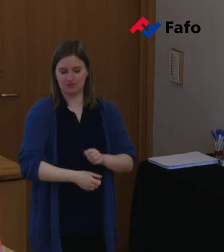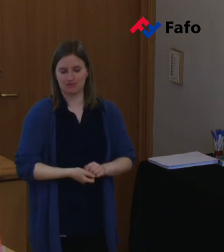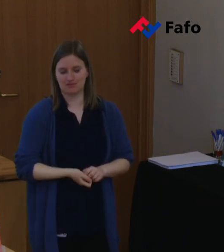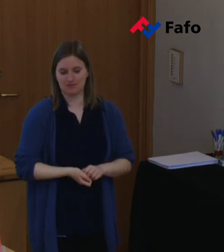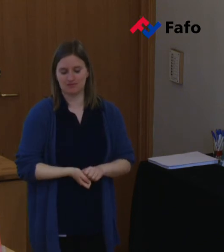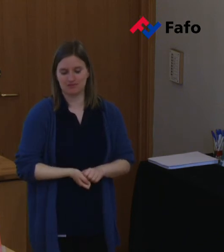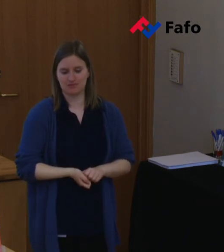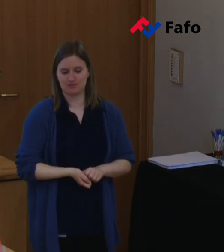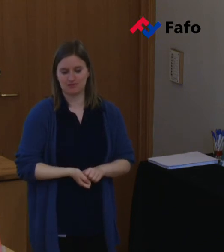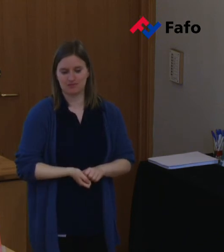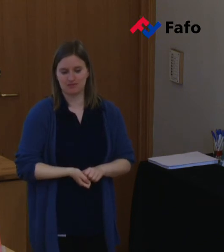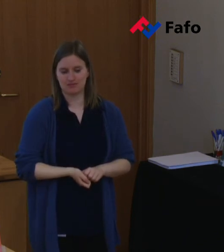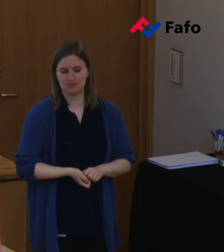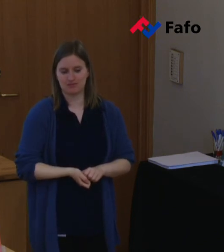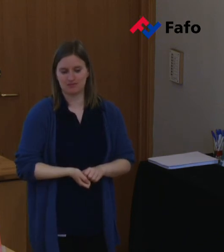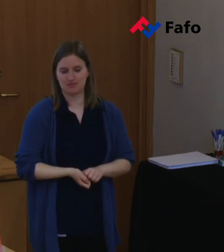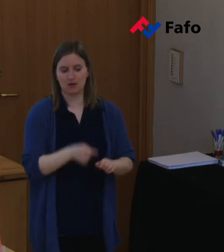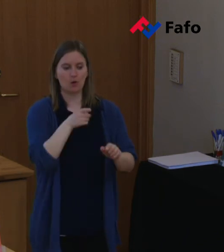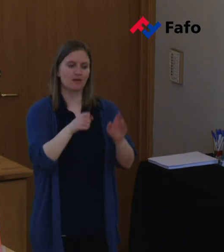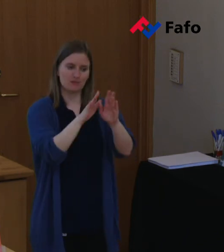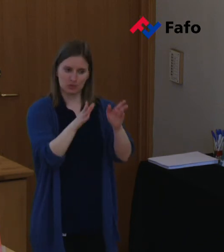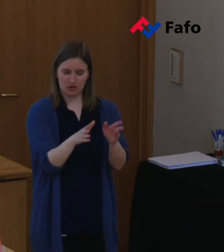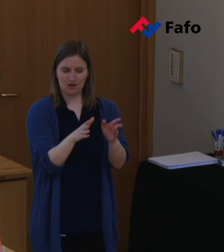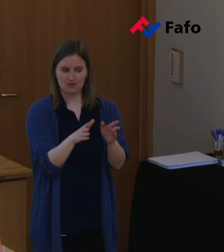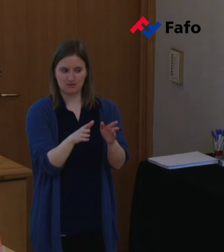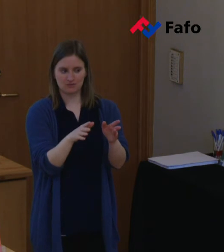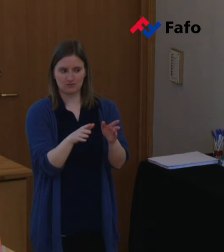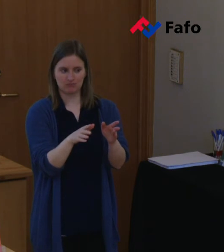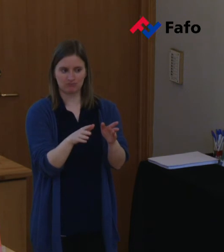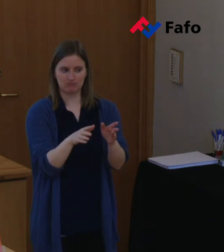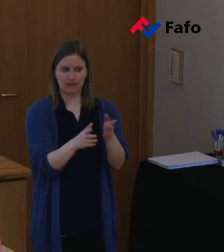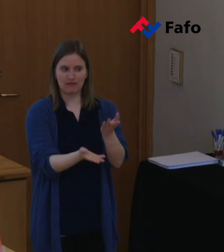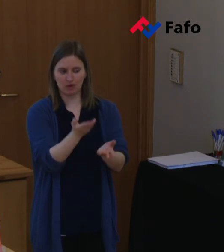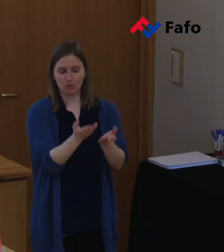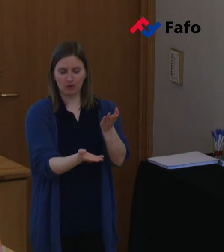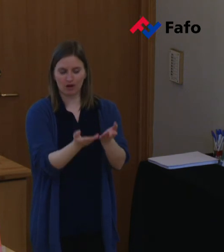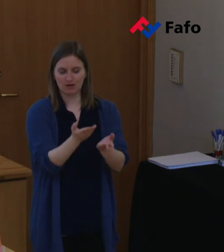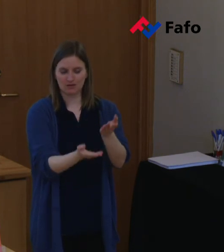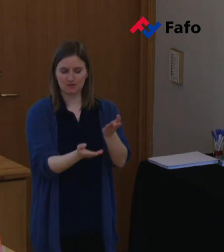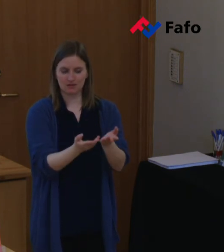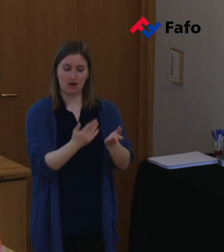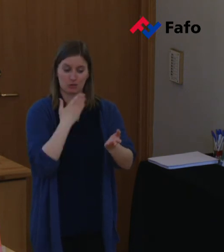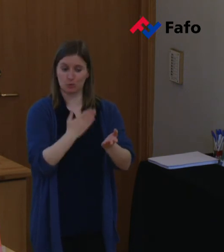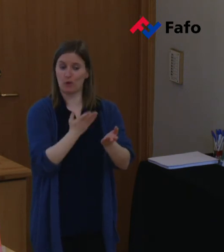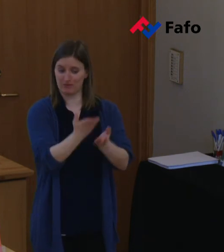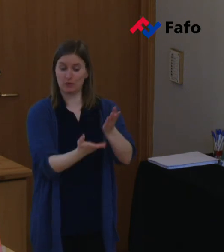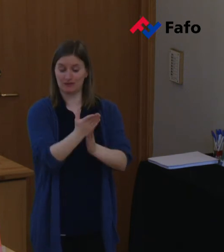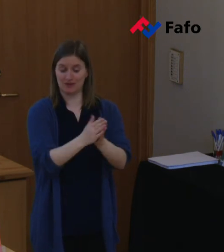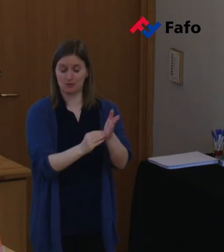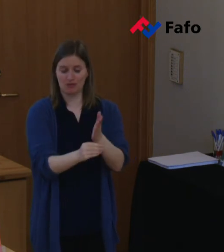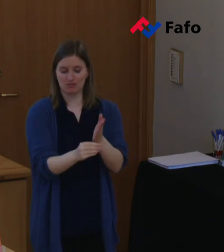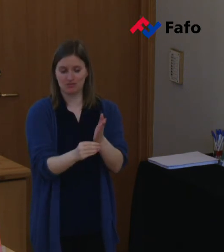Og i denne modellen som evaluert, vi har veldig gode evalueringsresultater,